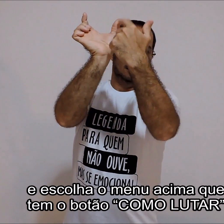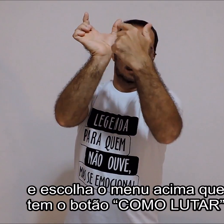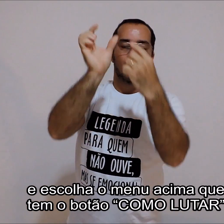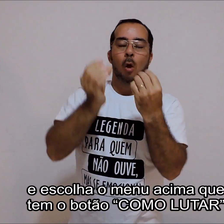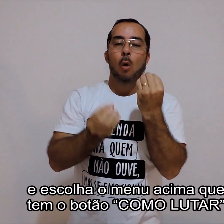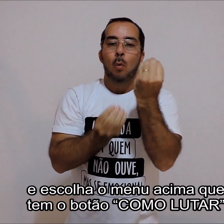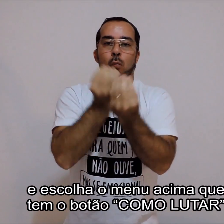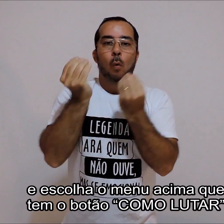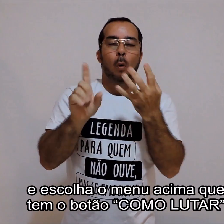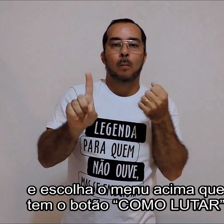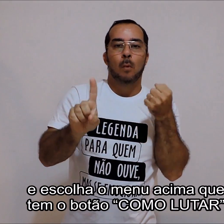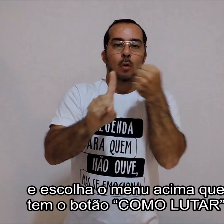botão como lutar.